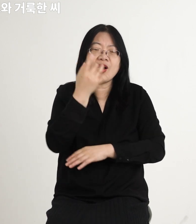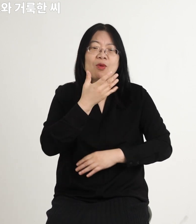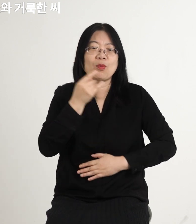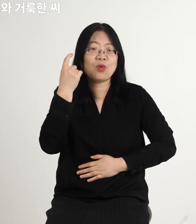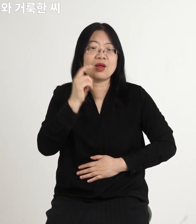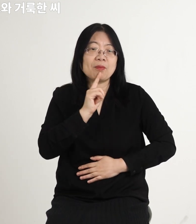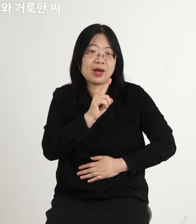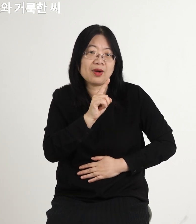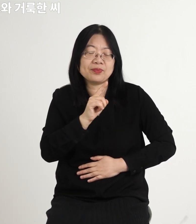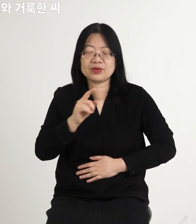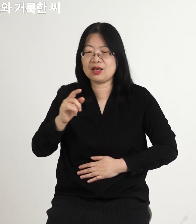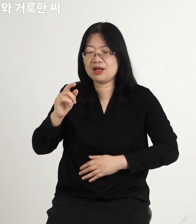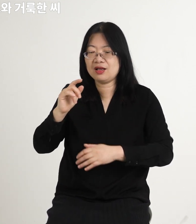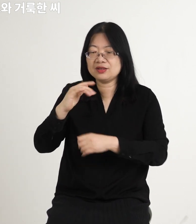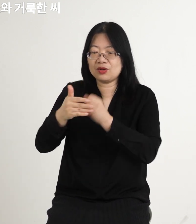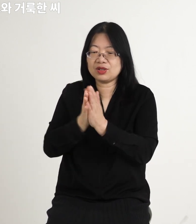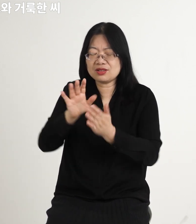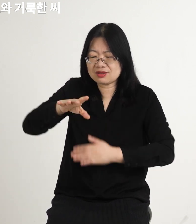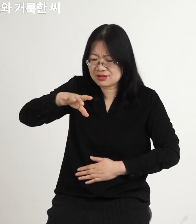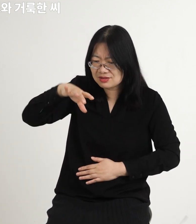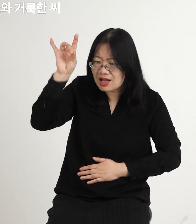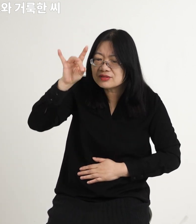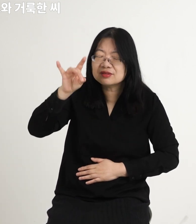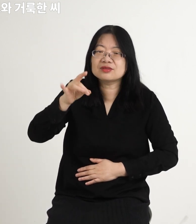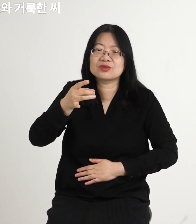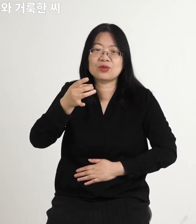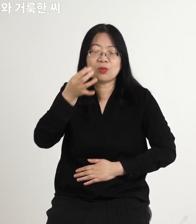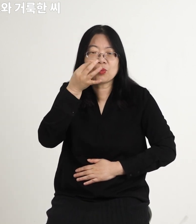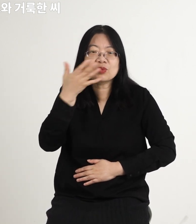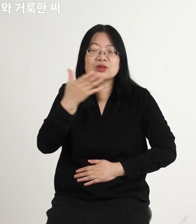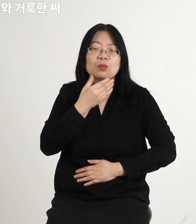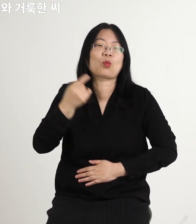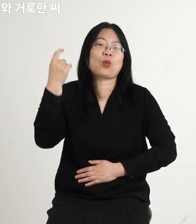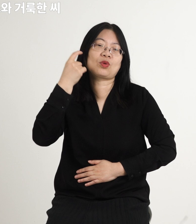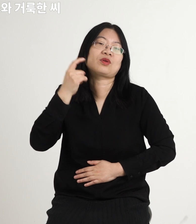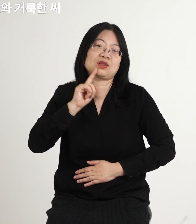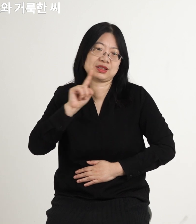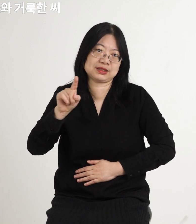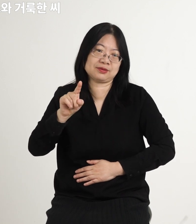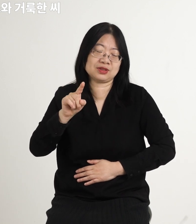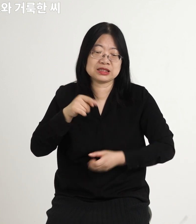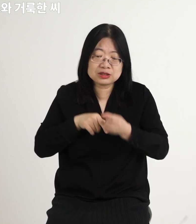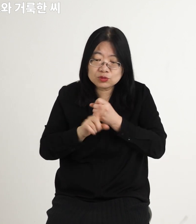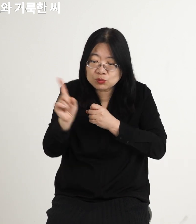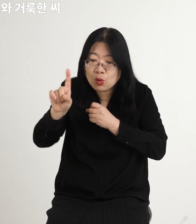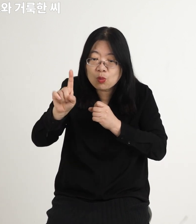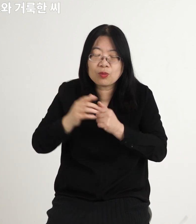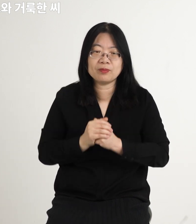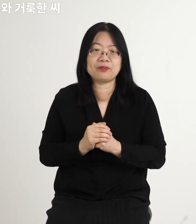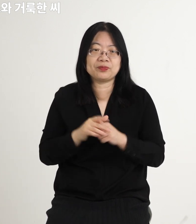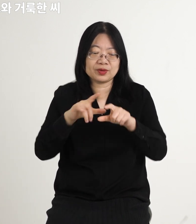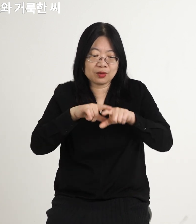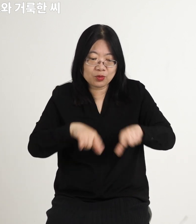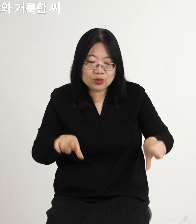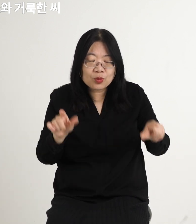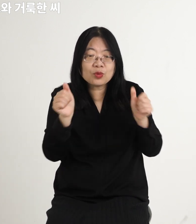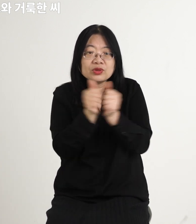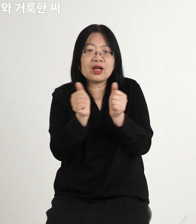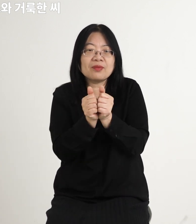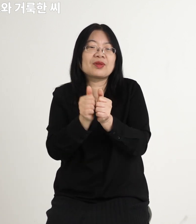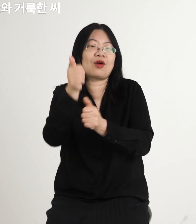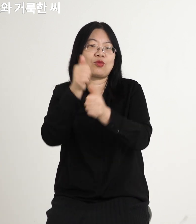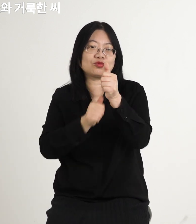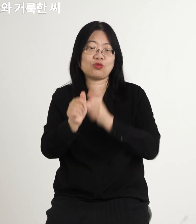성경에서 지시한 최초의 복음, 원시복음인데 왜 그런가 하면 여기 보통 남자의